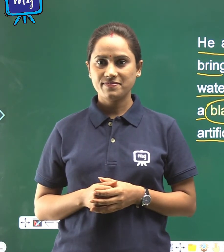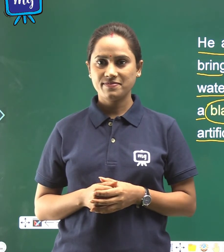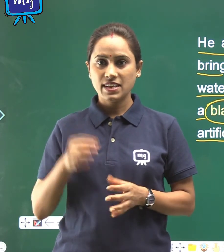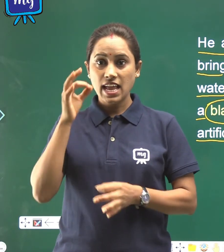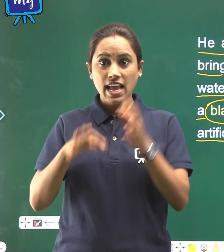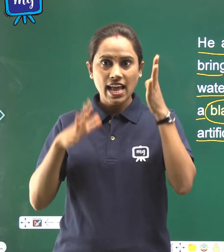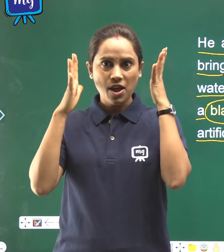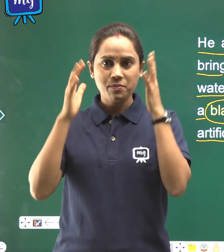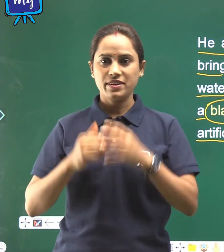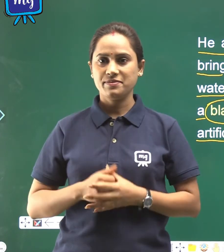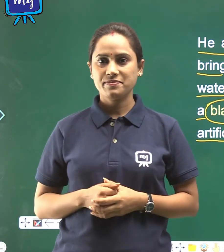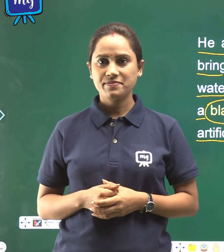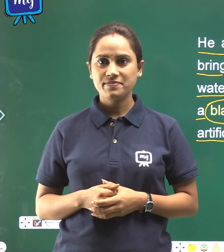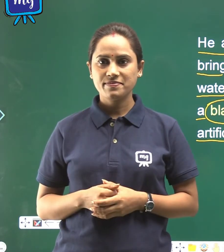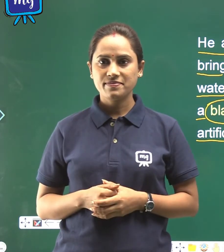गर्म,